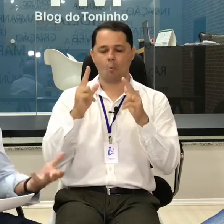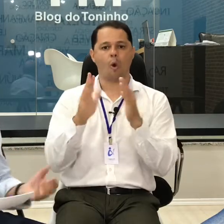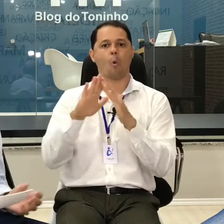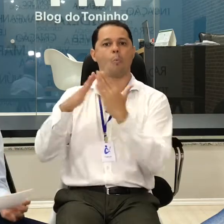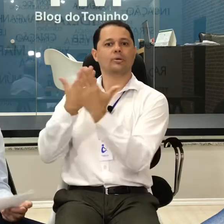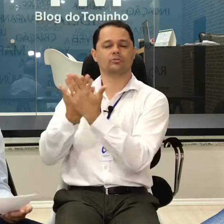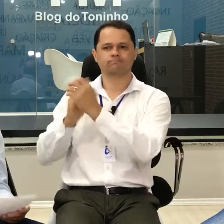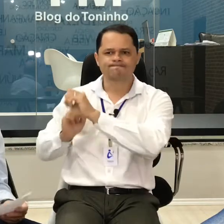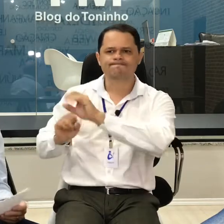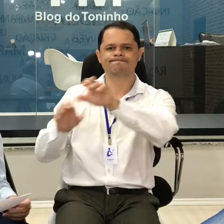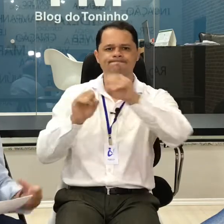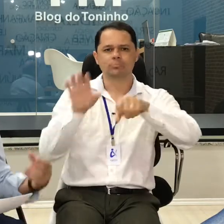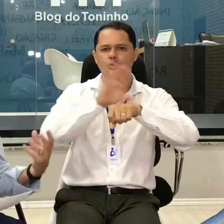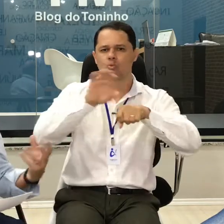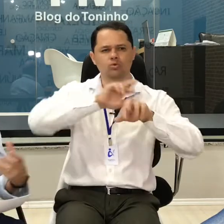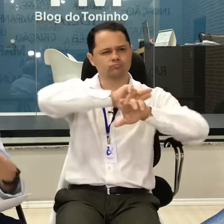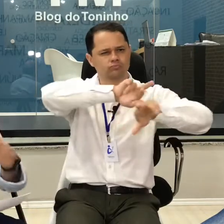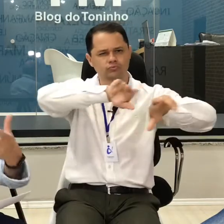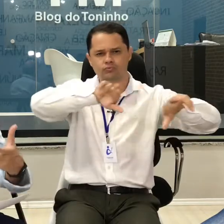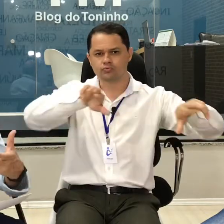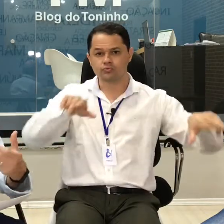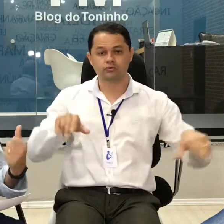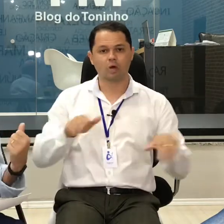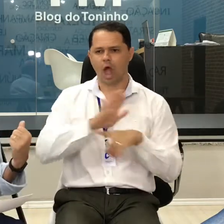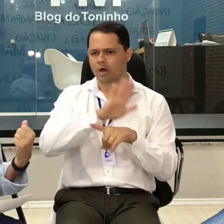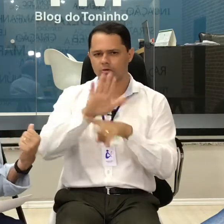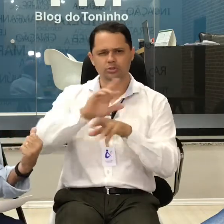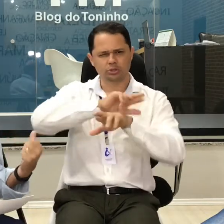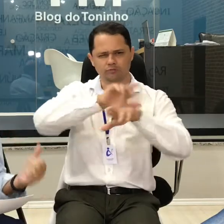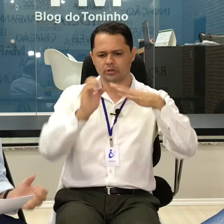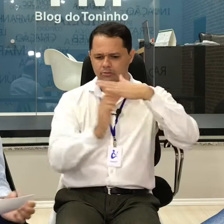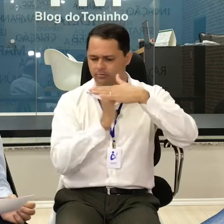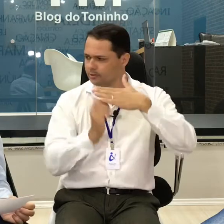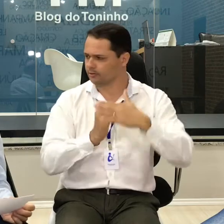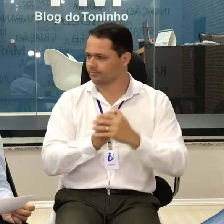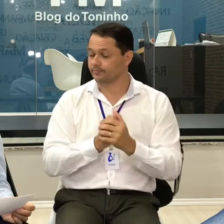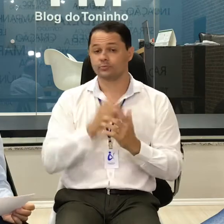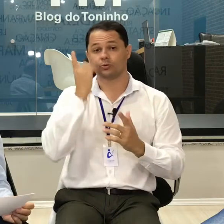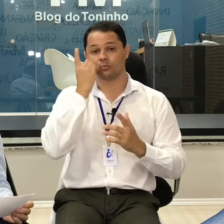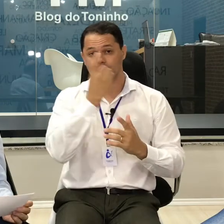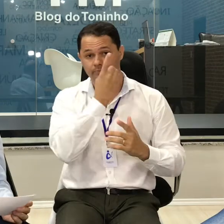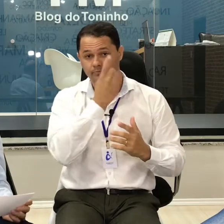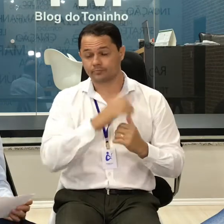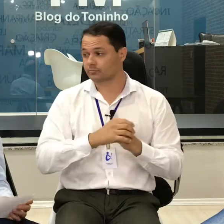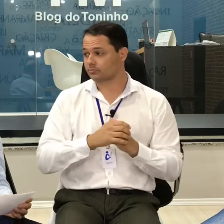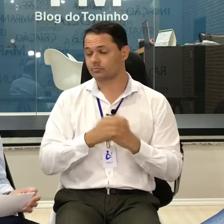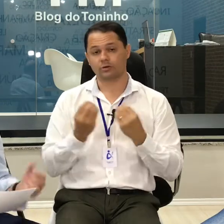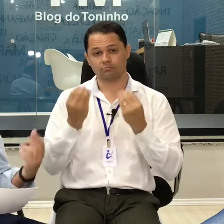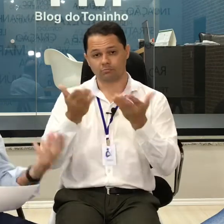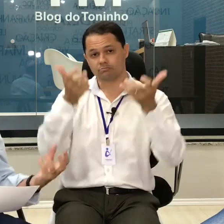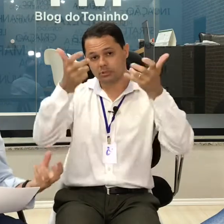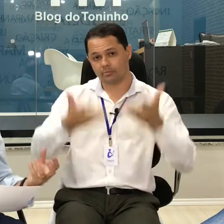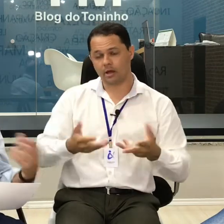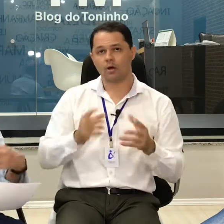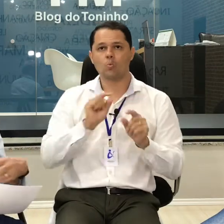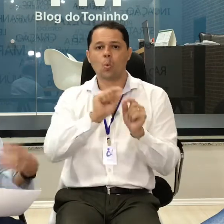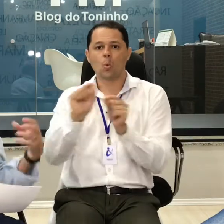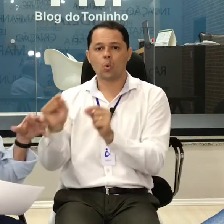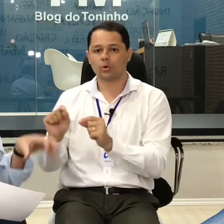lhe ensinar Libras, né, e o Douglas, ele vai passar para a gente quais são os serviços da